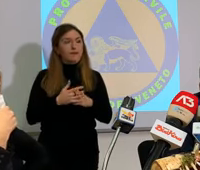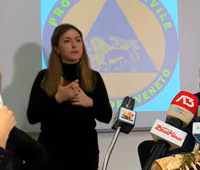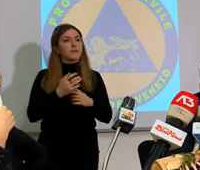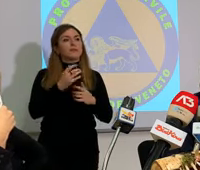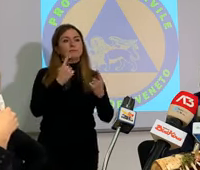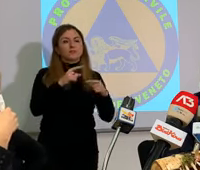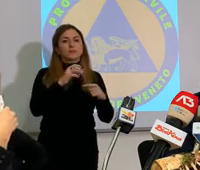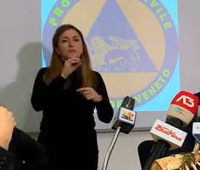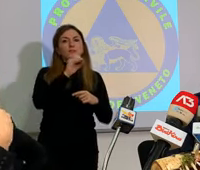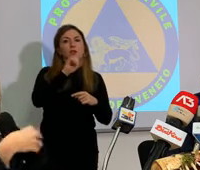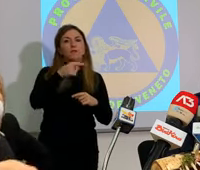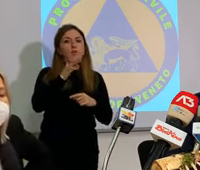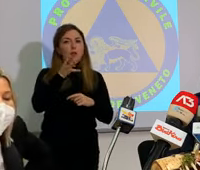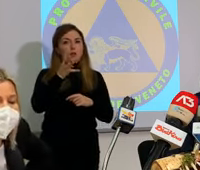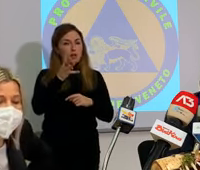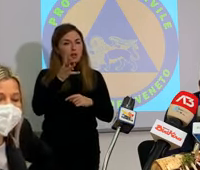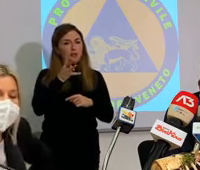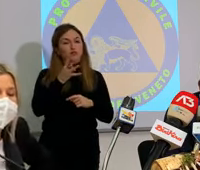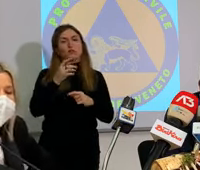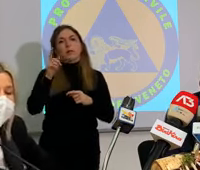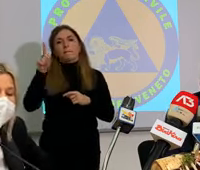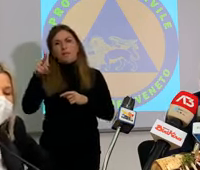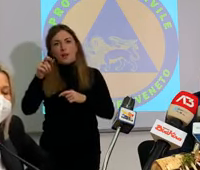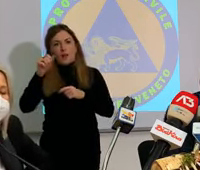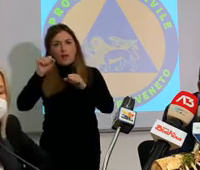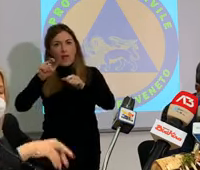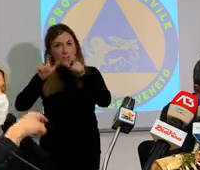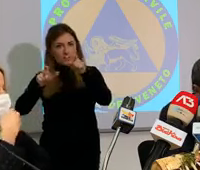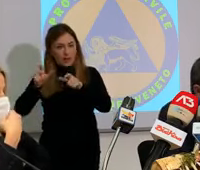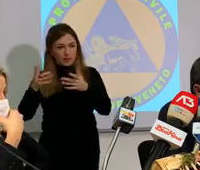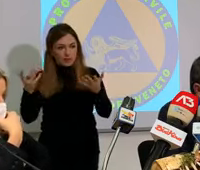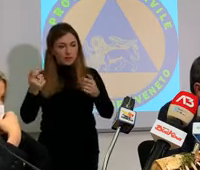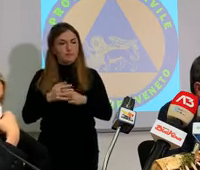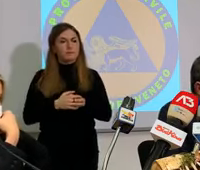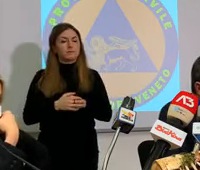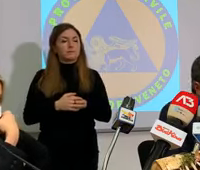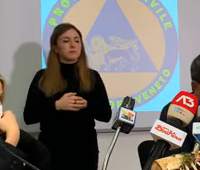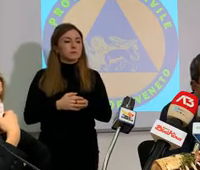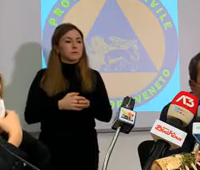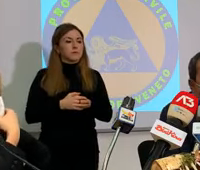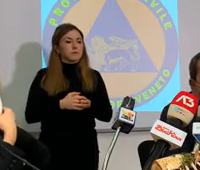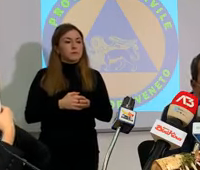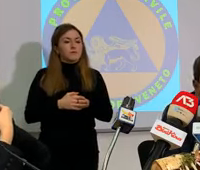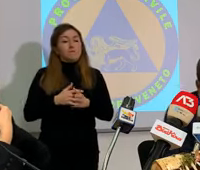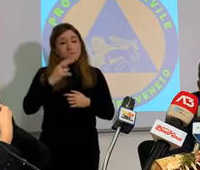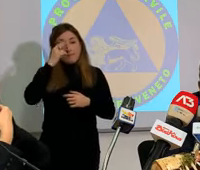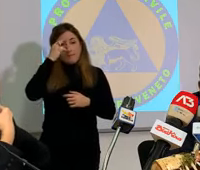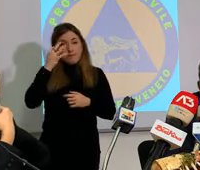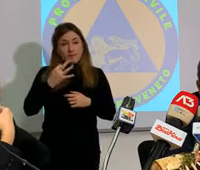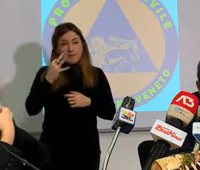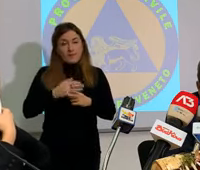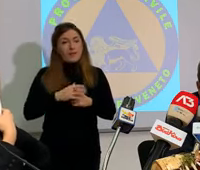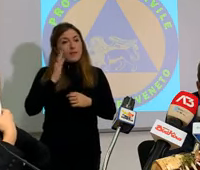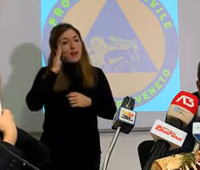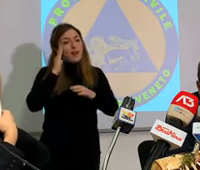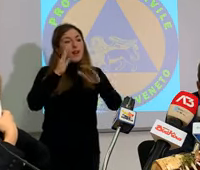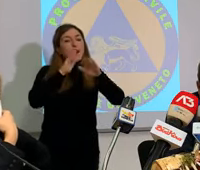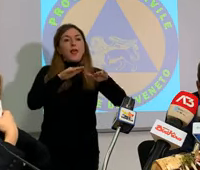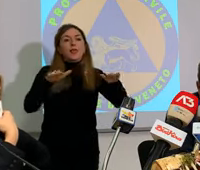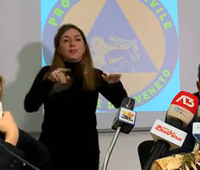qui noi abbiamo calcolato 212 posti sulla popolazione veneta presente che siccome questi letti erano